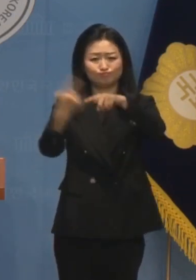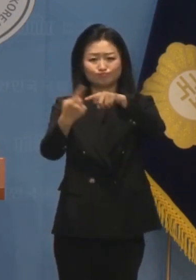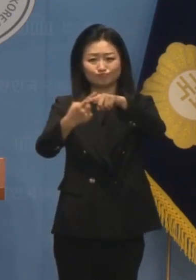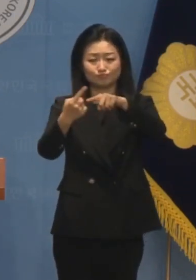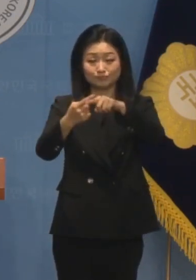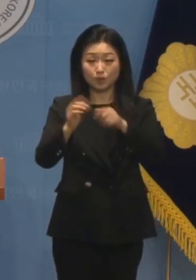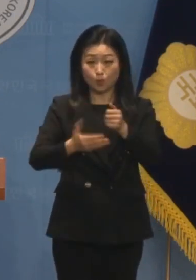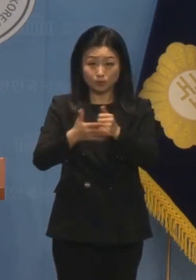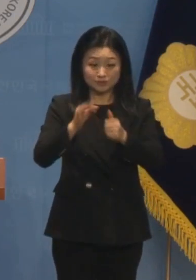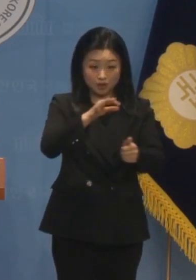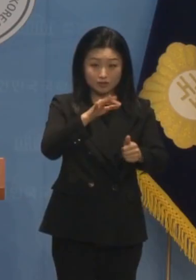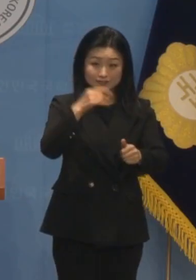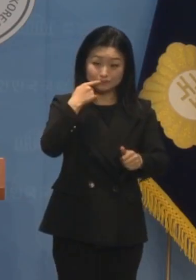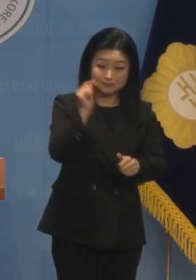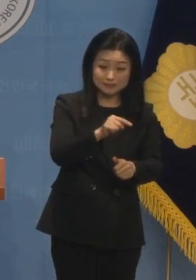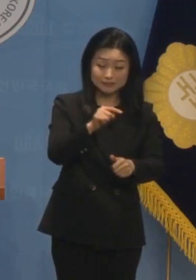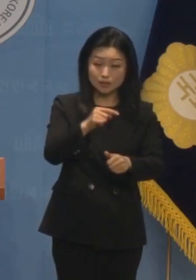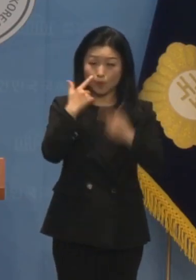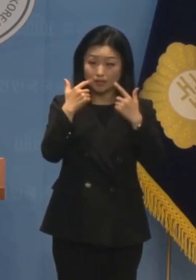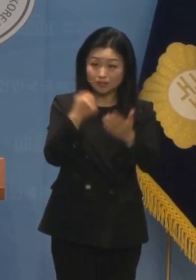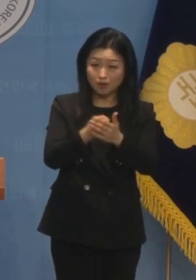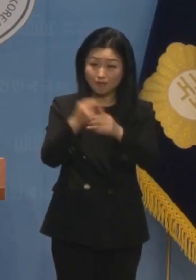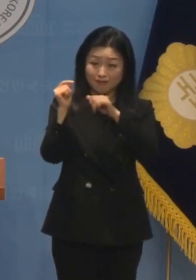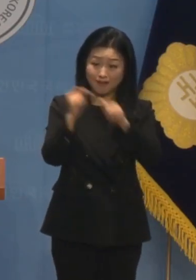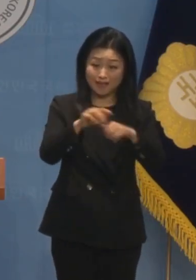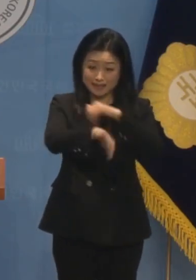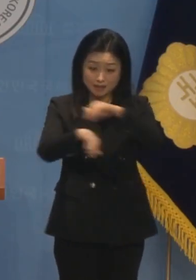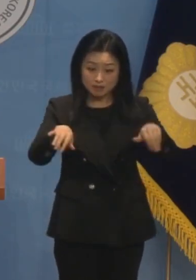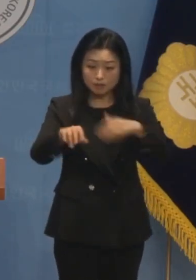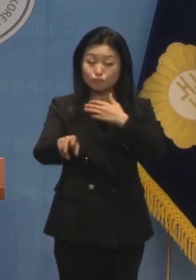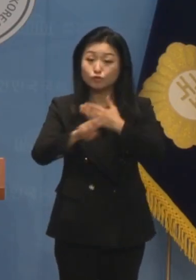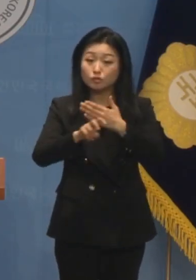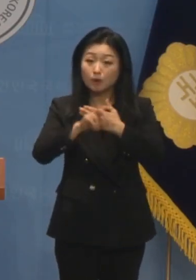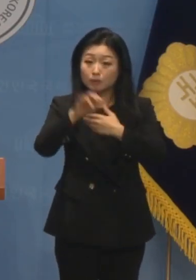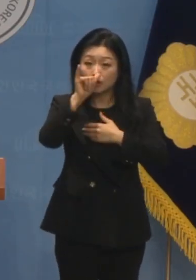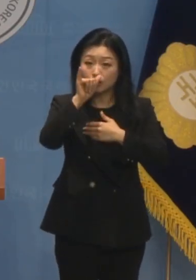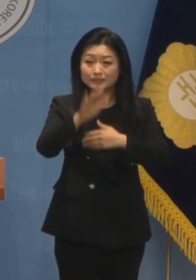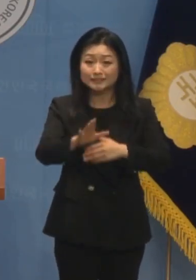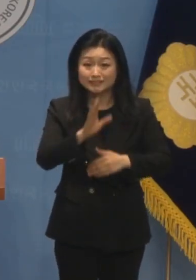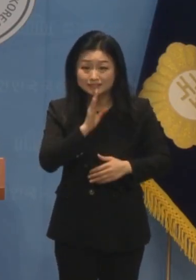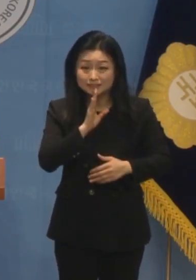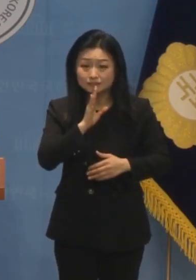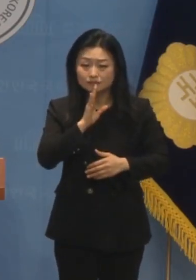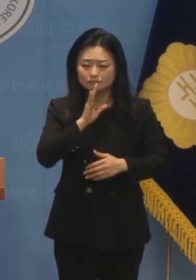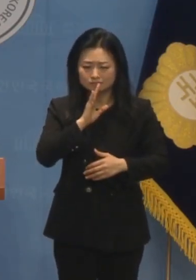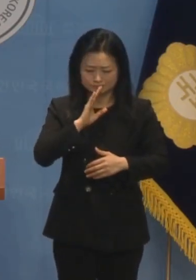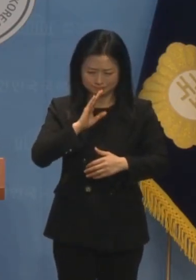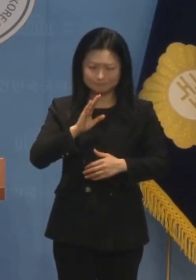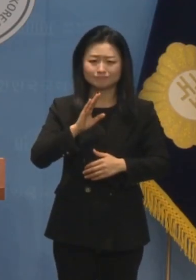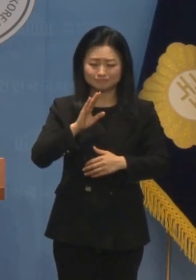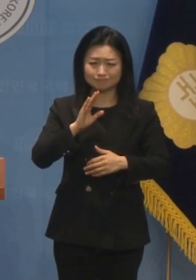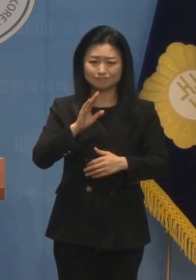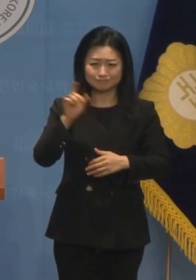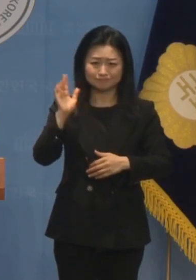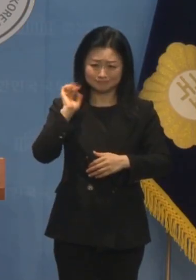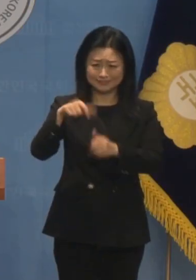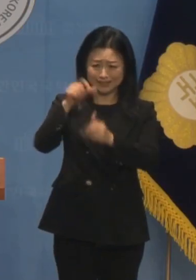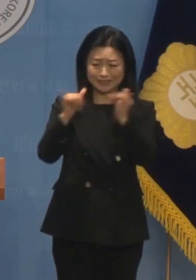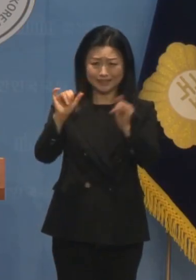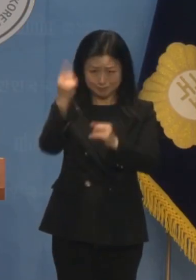지시부터 공천 확정까지 공천 개입이라는 불법 행위가 사실상 하나의 지위로 계속된